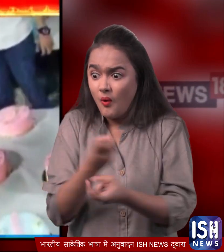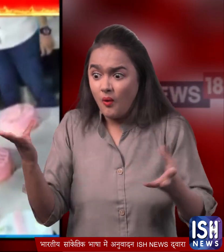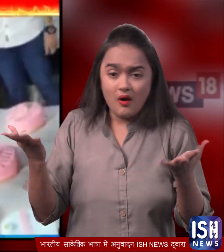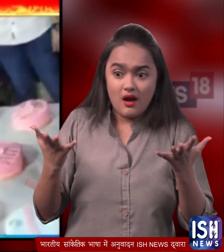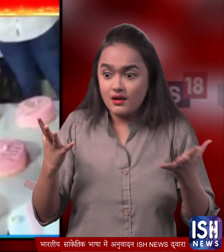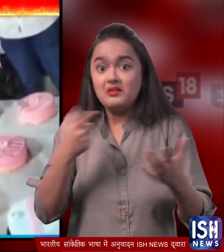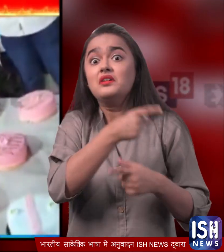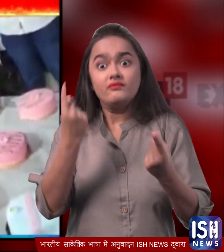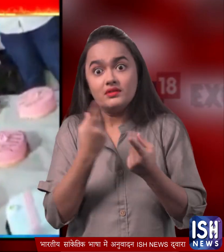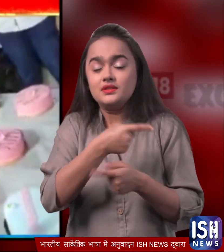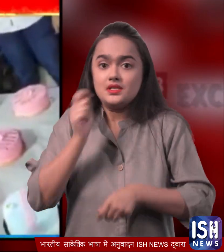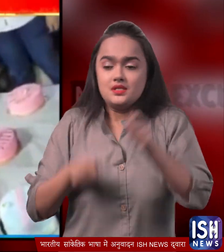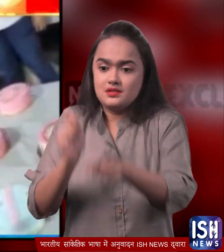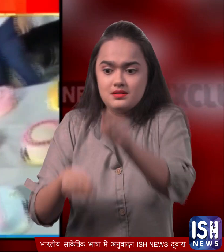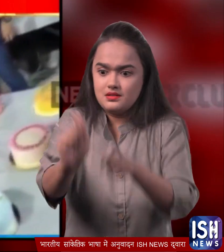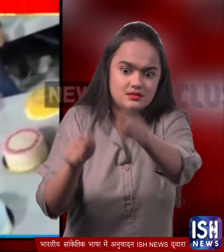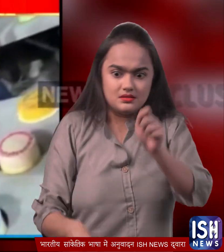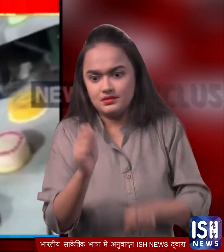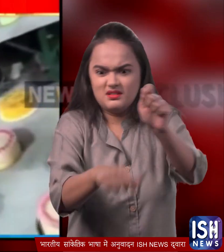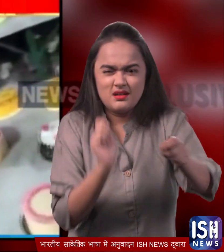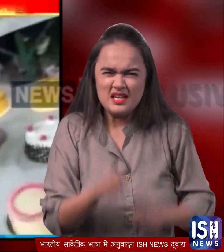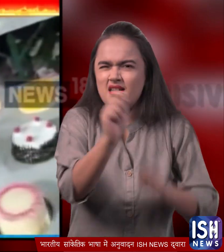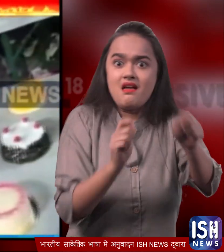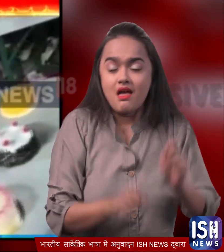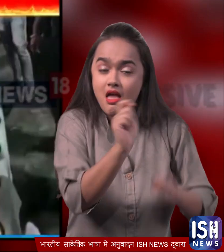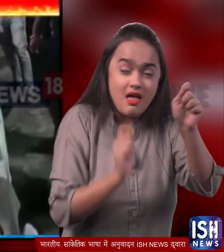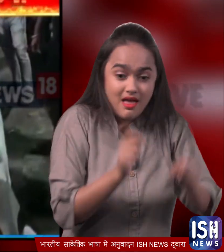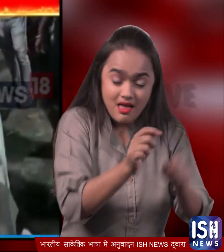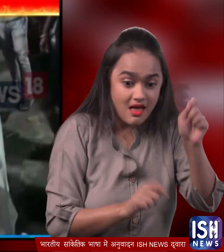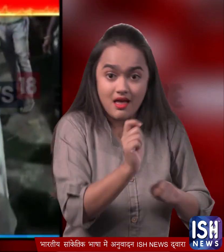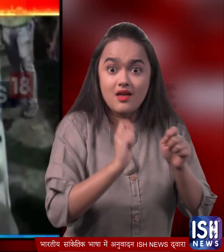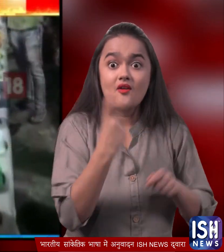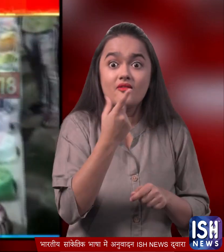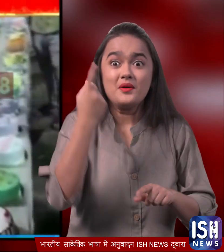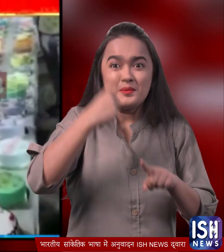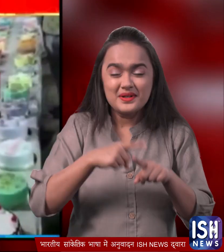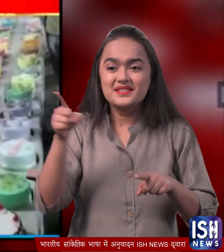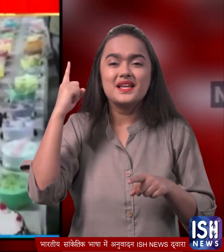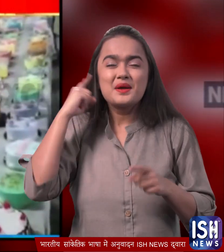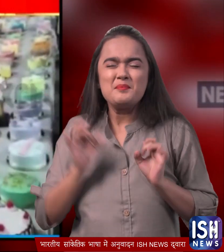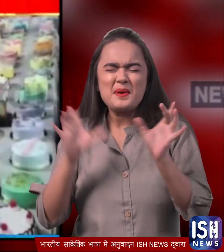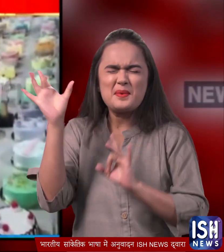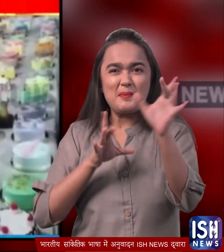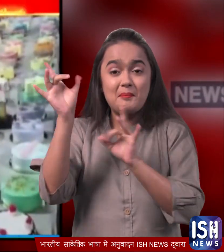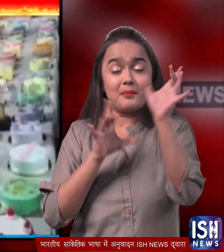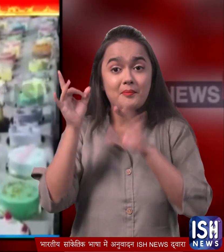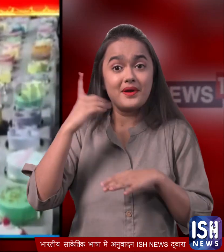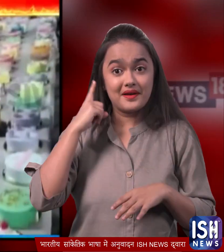इसलिए उन्हें काटने वाले की स्पीड भी तेज थी और वो फटाफट उन्हें काटता गया। बीच बीच में आतिशबाजी की आवाज भी आती रही।